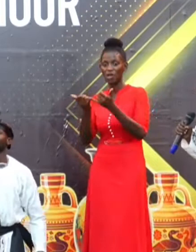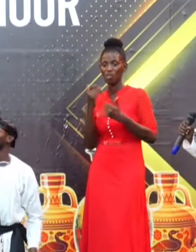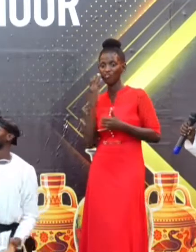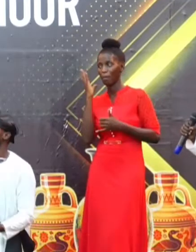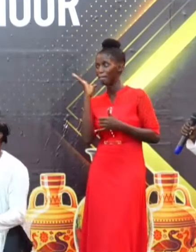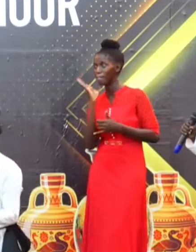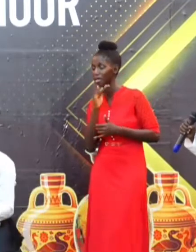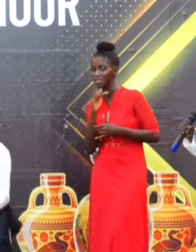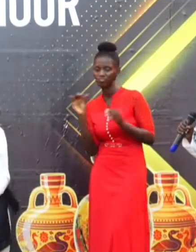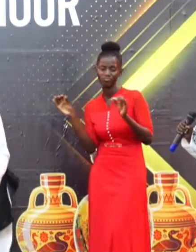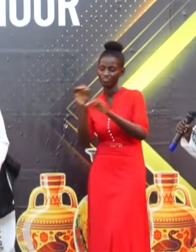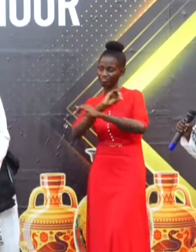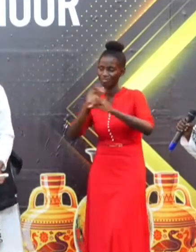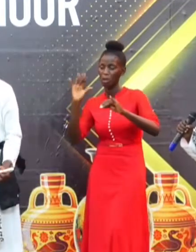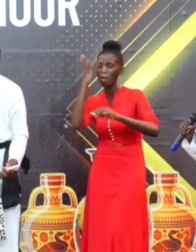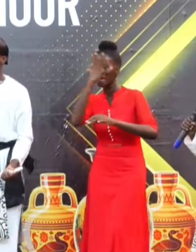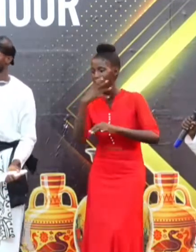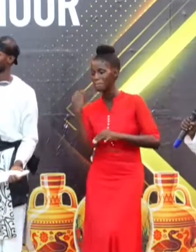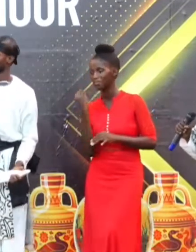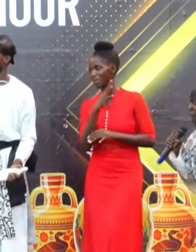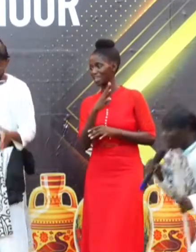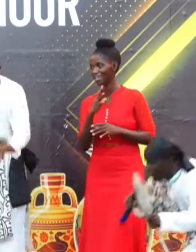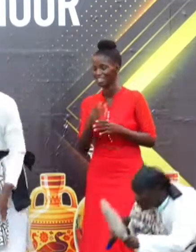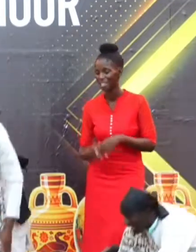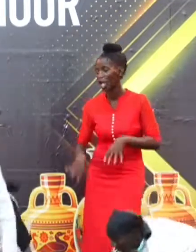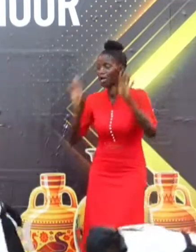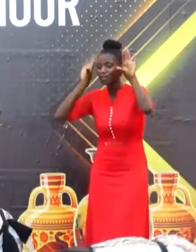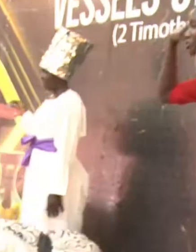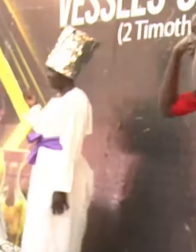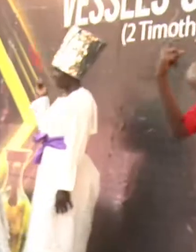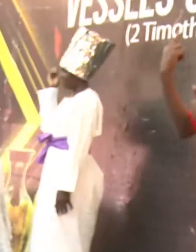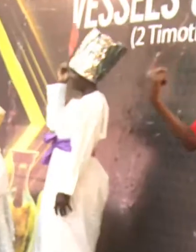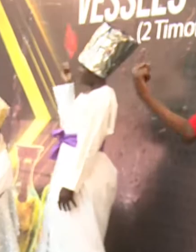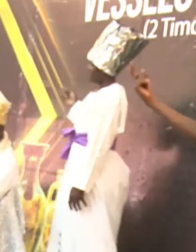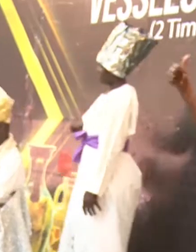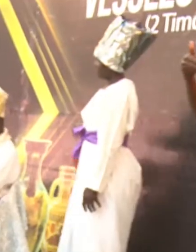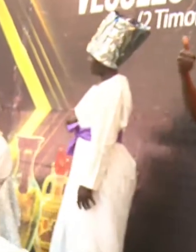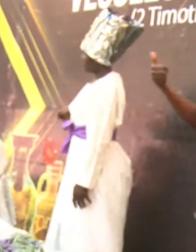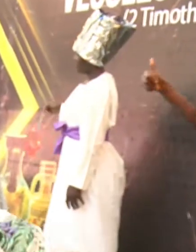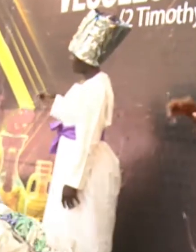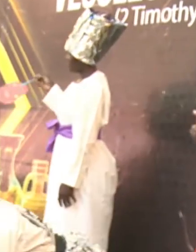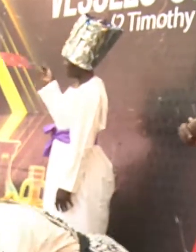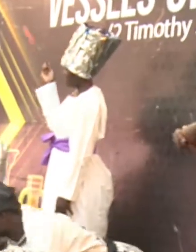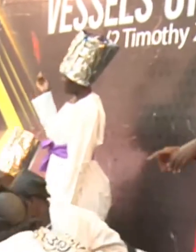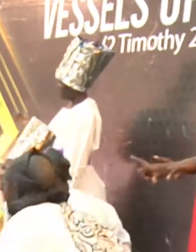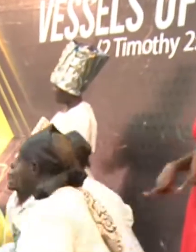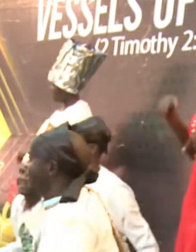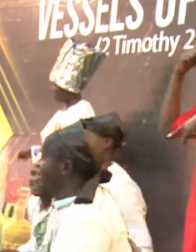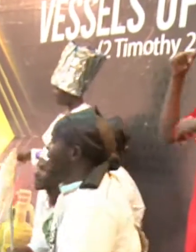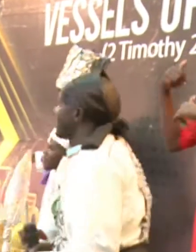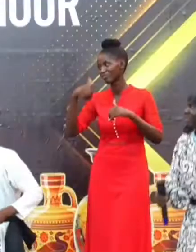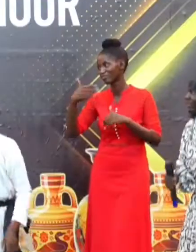ddala mulungi nnyo endiga emwemwe obeera omulamu ayikabaka akaswero njakuba mulamu